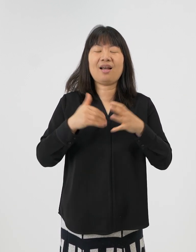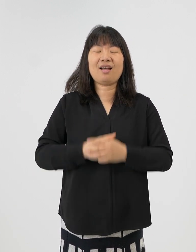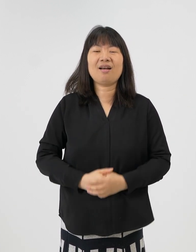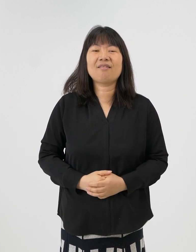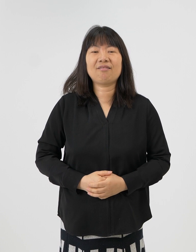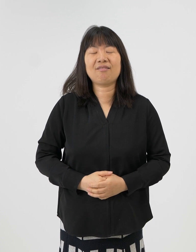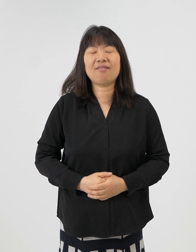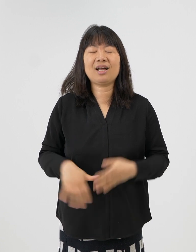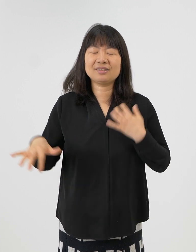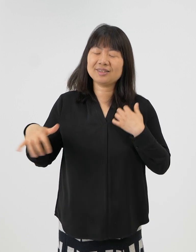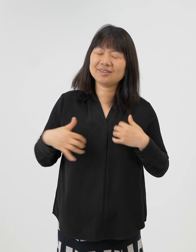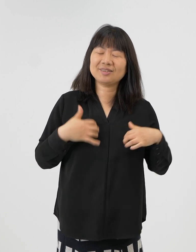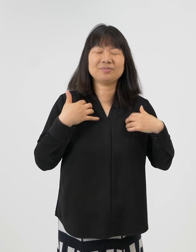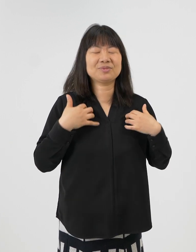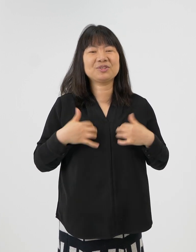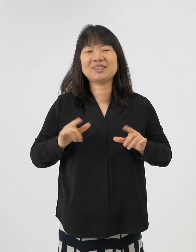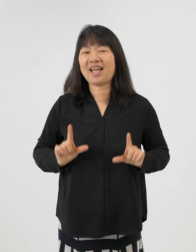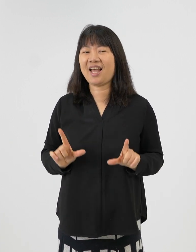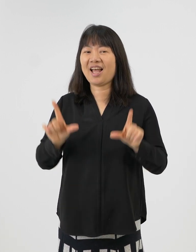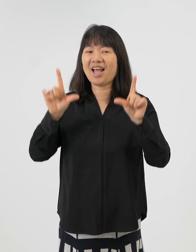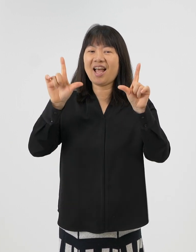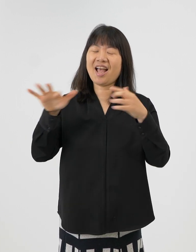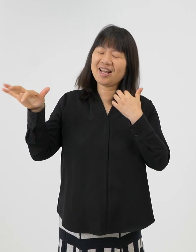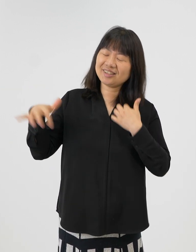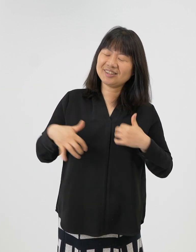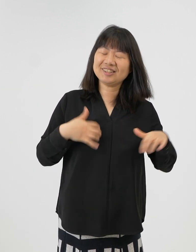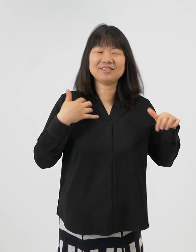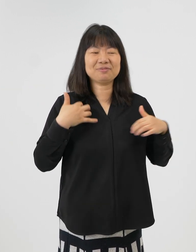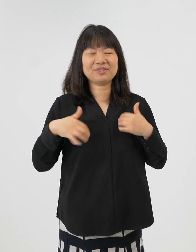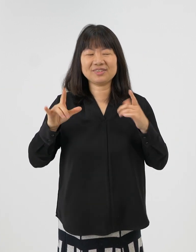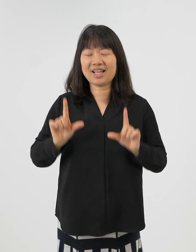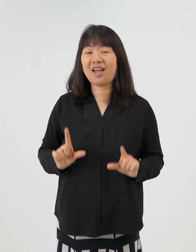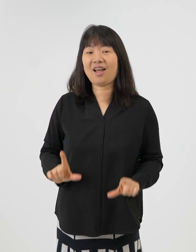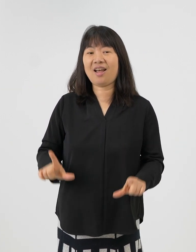삼았도다. 기쁜 날